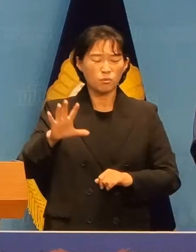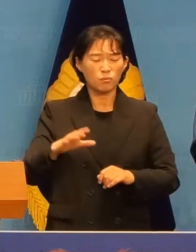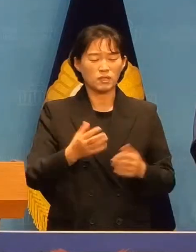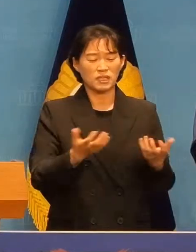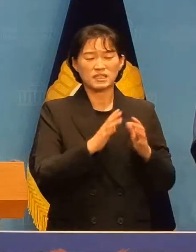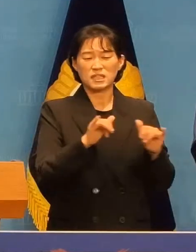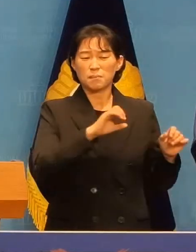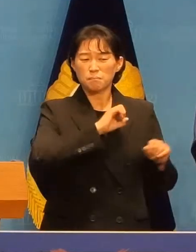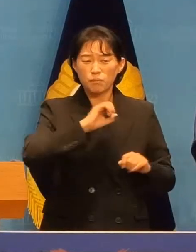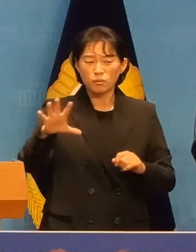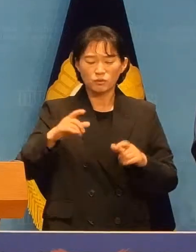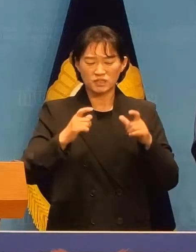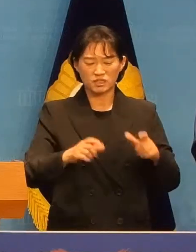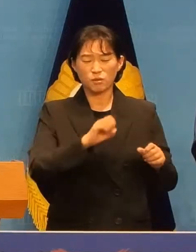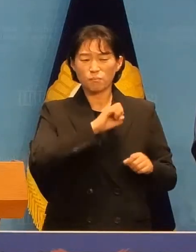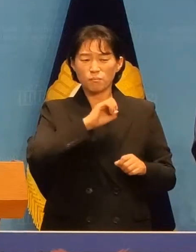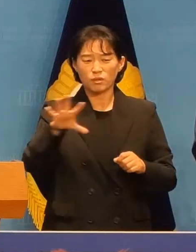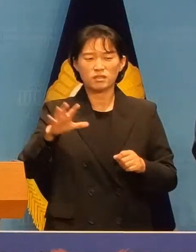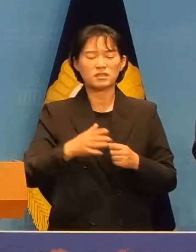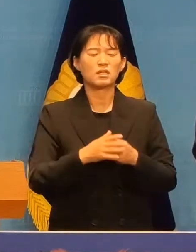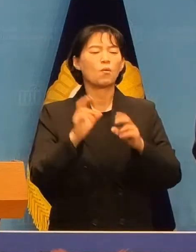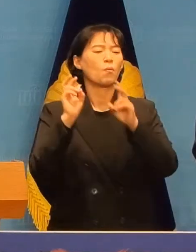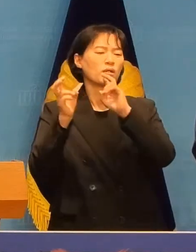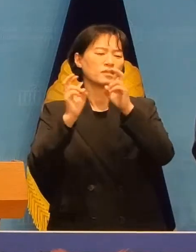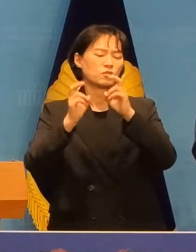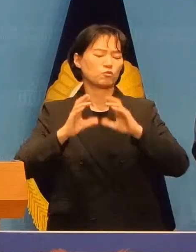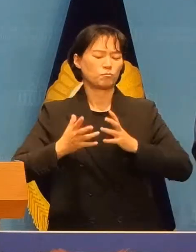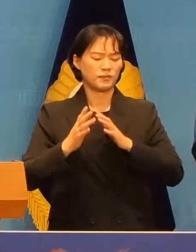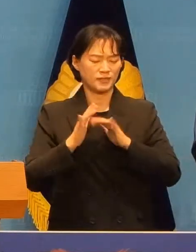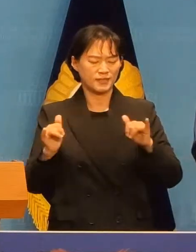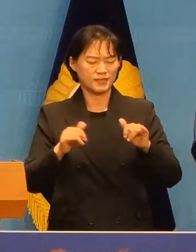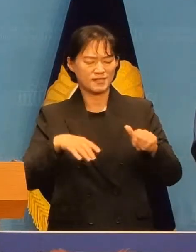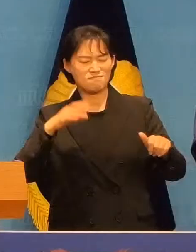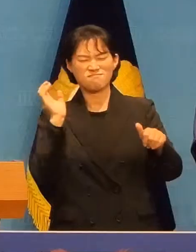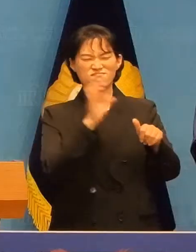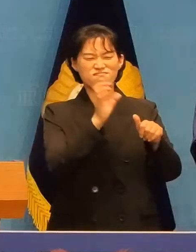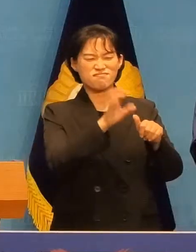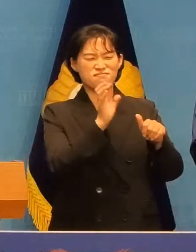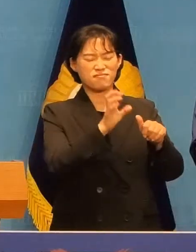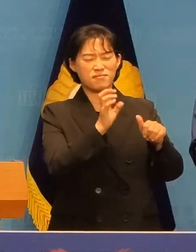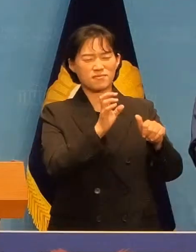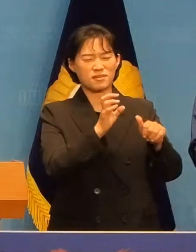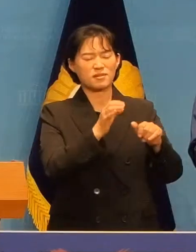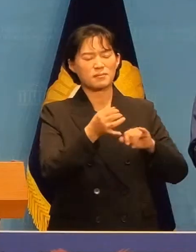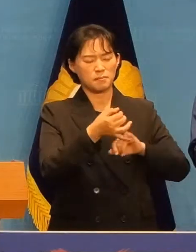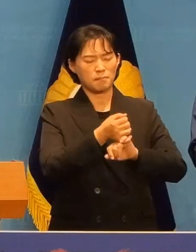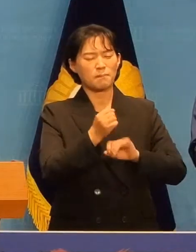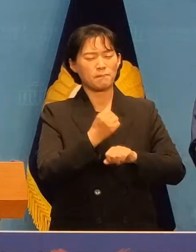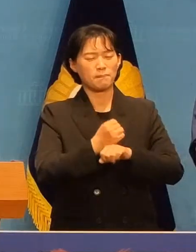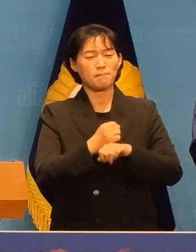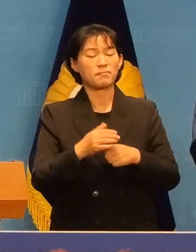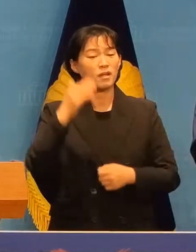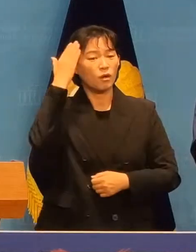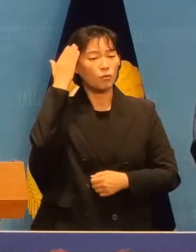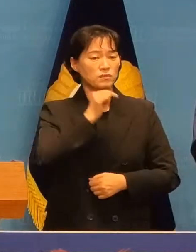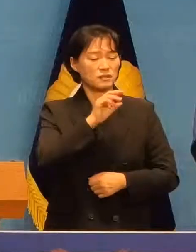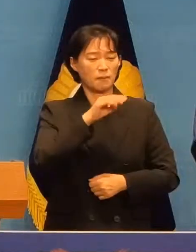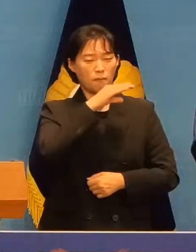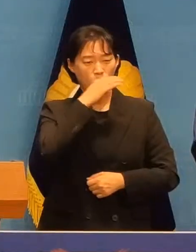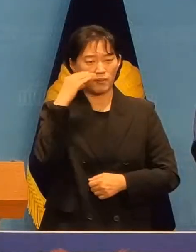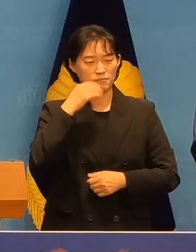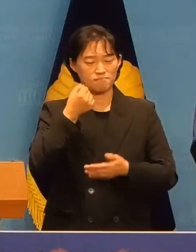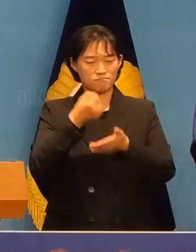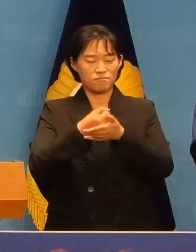버리는 기업은 결코 국민으로부터 지탄과 비난을 면치 못할 것입니다. 한국 GM이 올바른